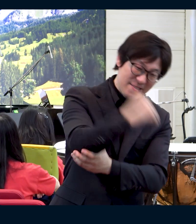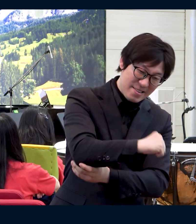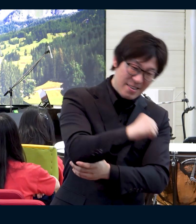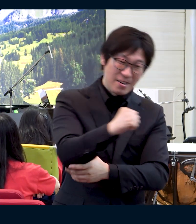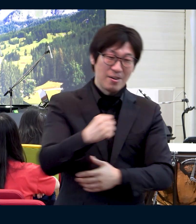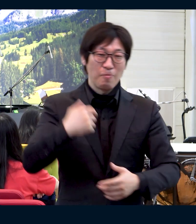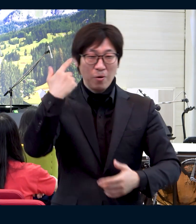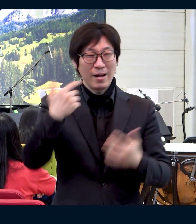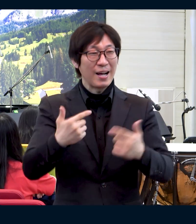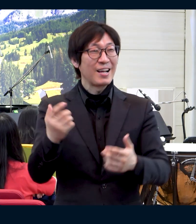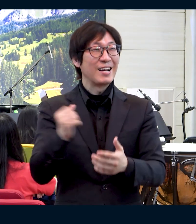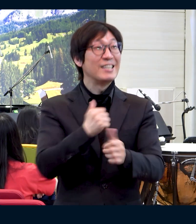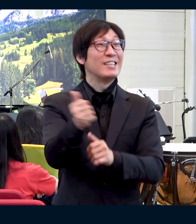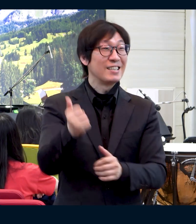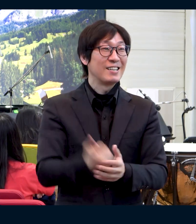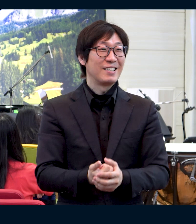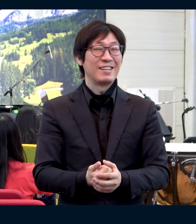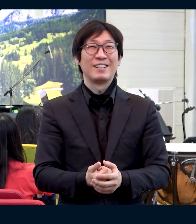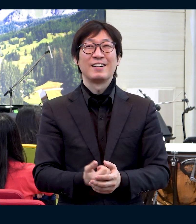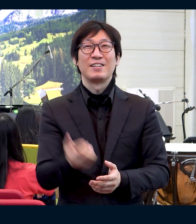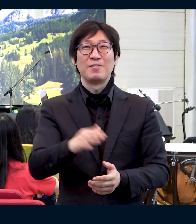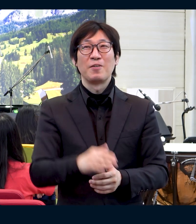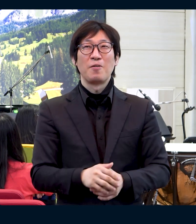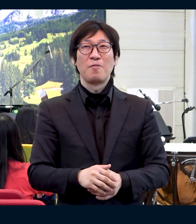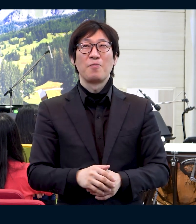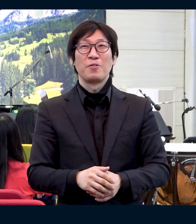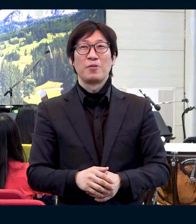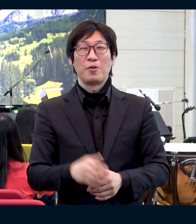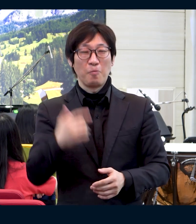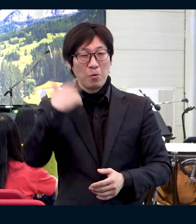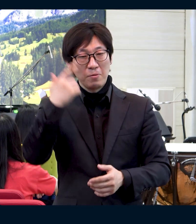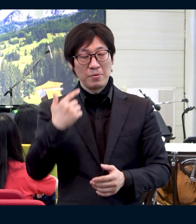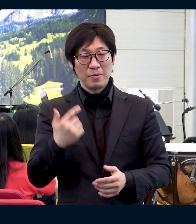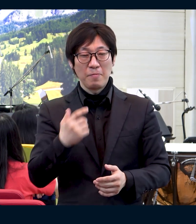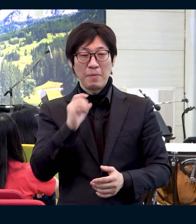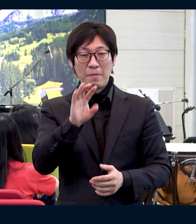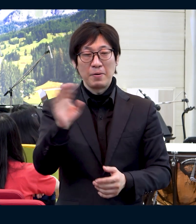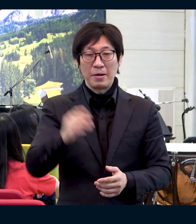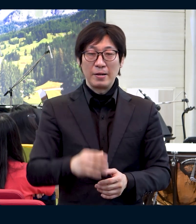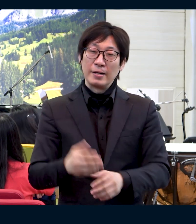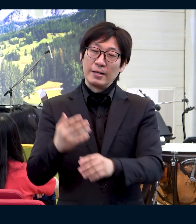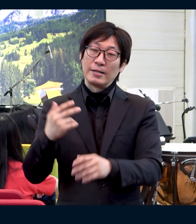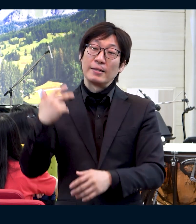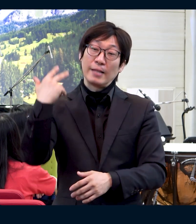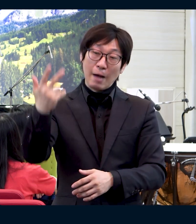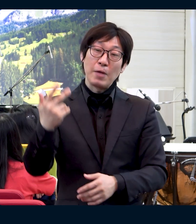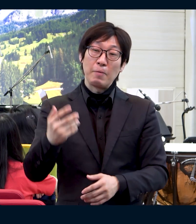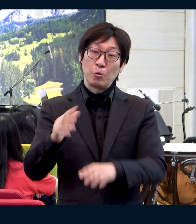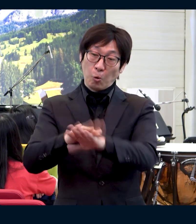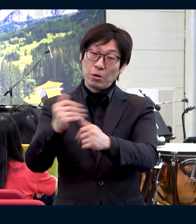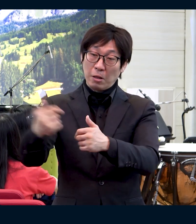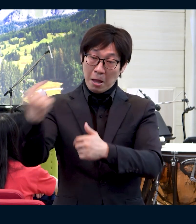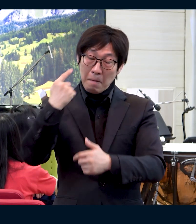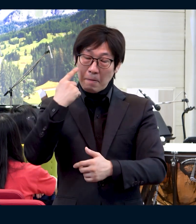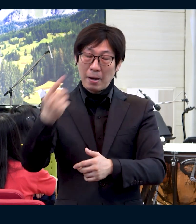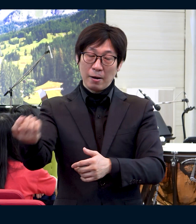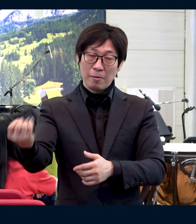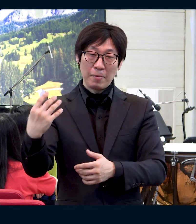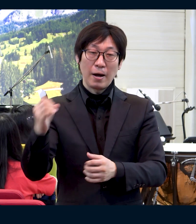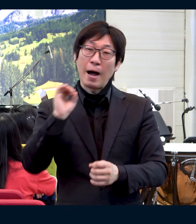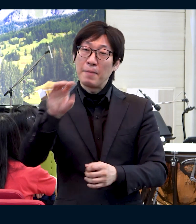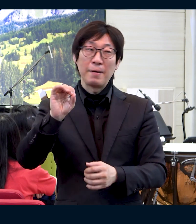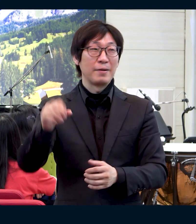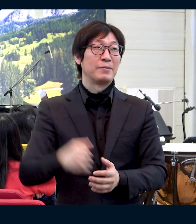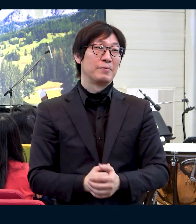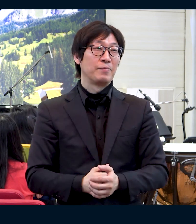그러면서 미안했는지, 야, 너 지난주보다 강해졌어, 다음쯤에 이길 수 있을 것 같아, 엄지척을